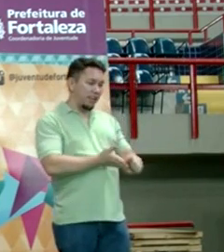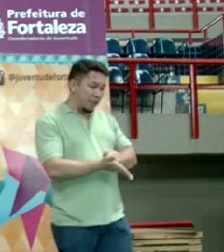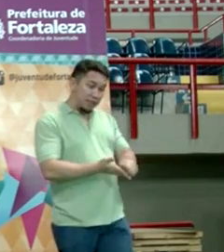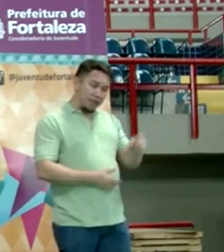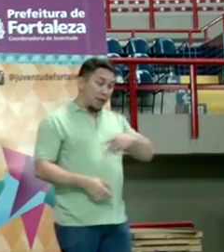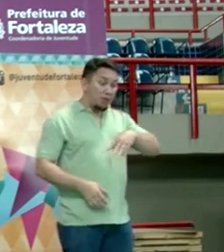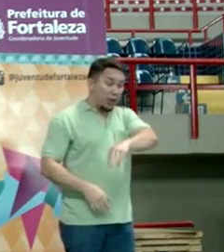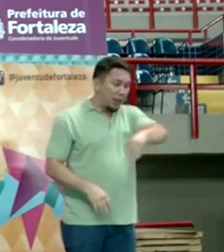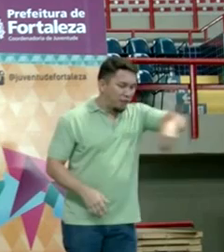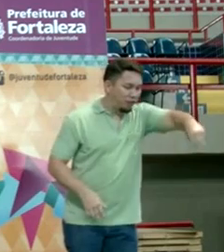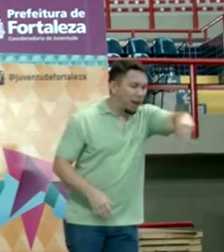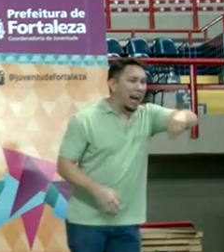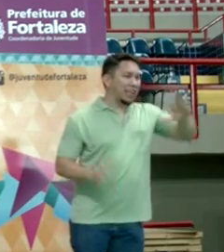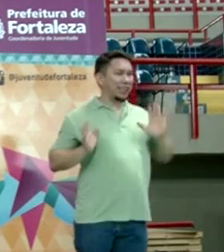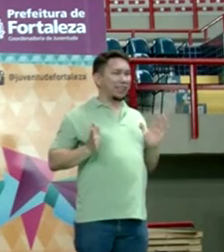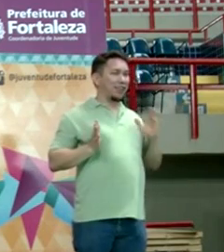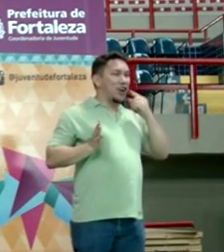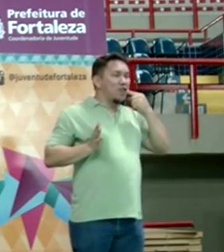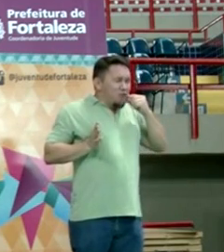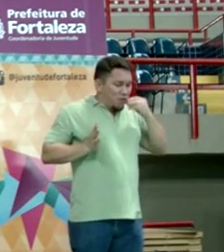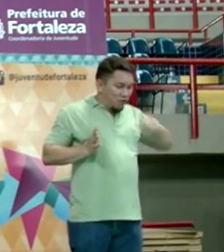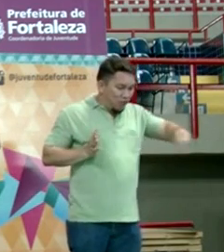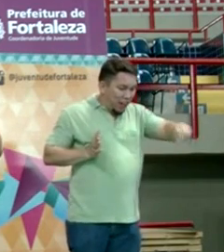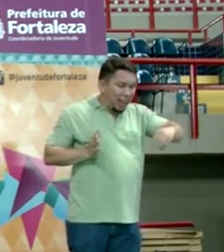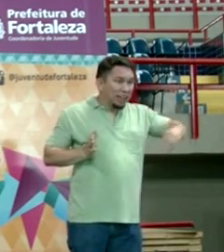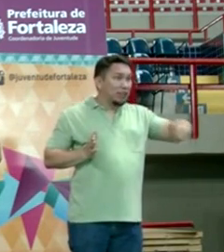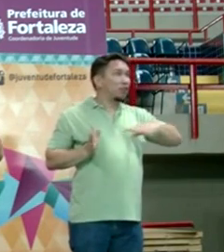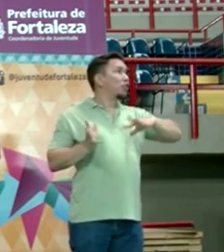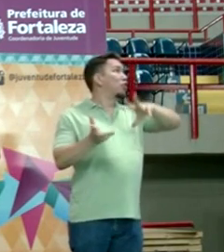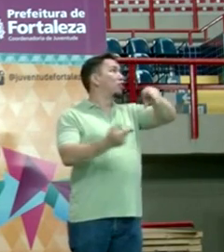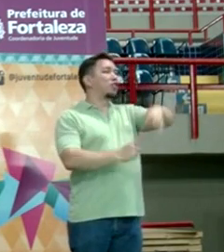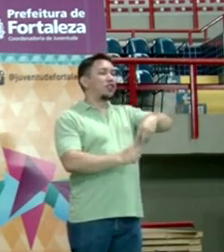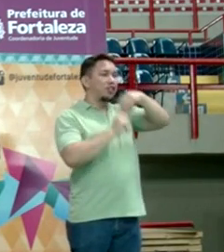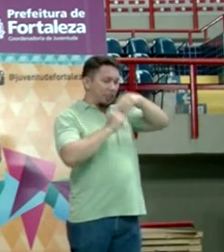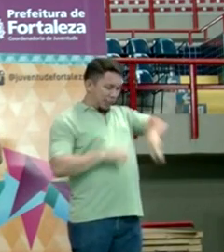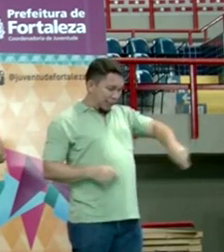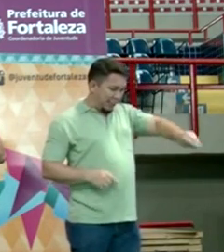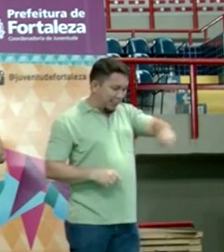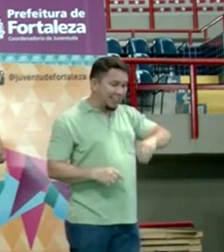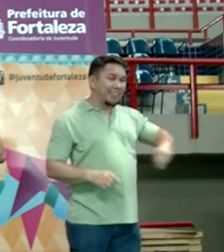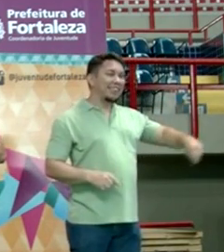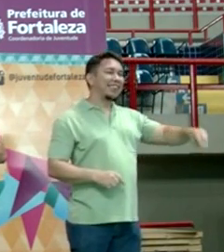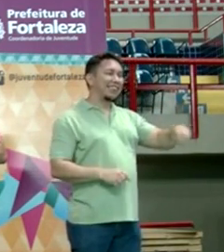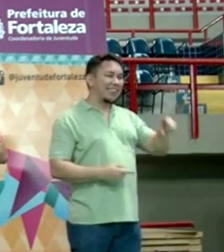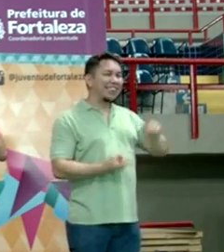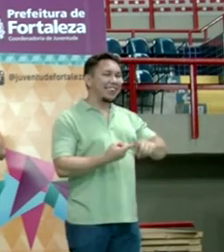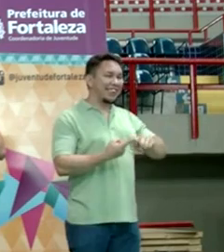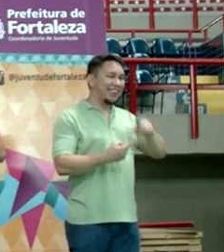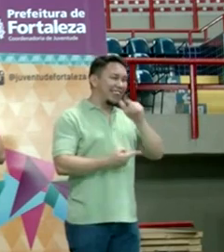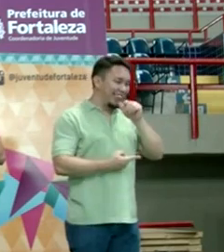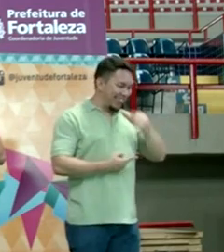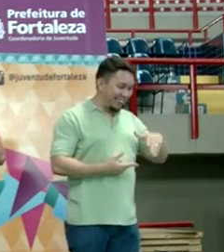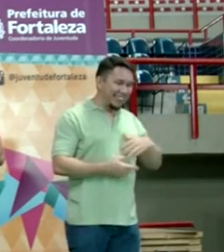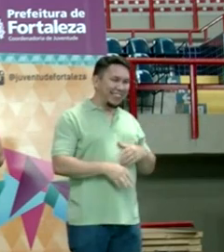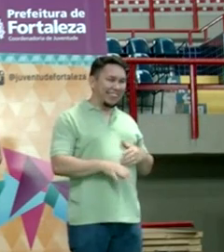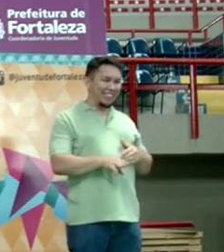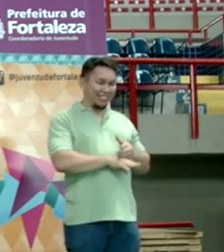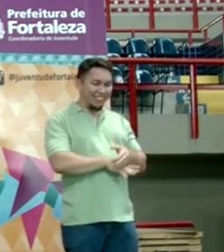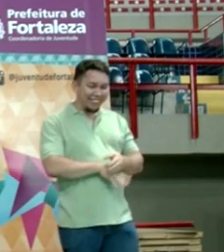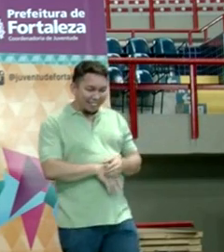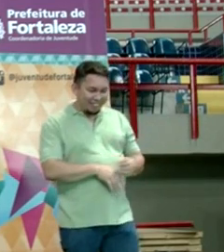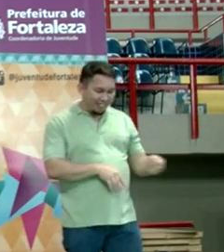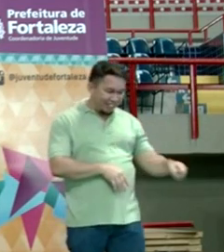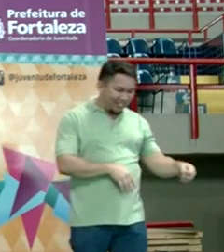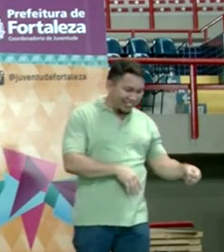botar farofa. Porque a farofa é a única coisa do mundo que é seca e molha. Porque você chega no espetinho, o cara